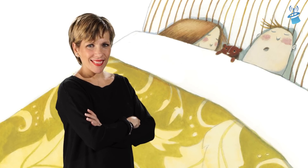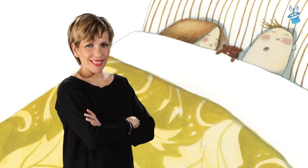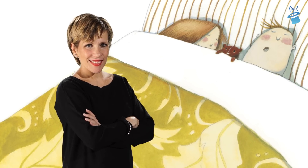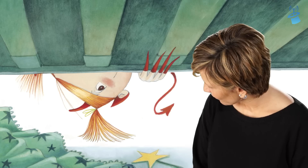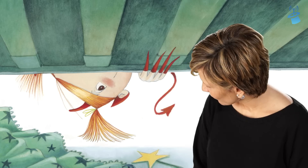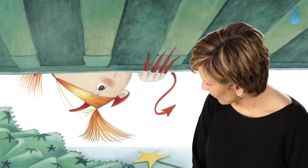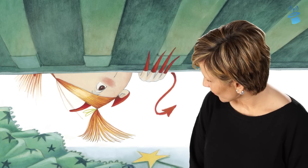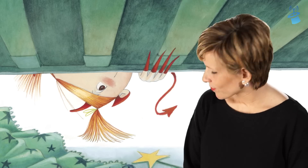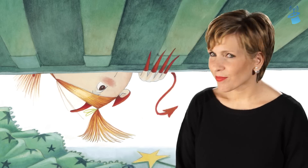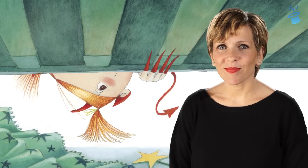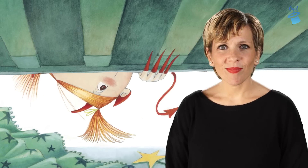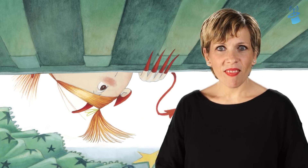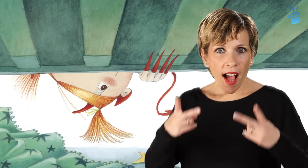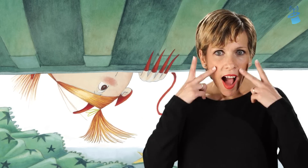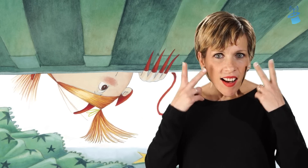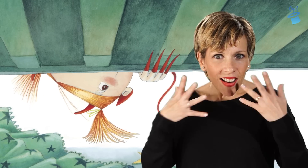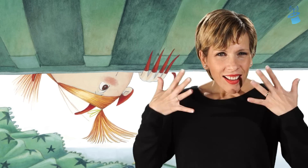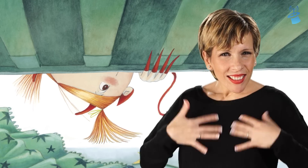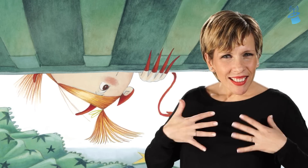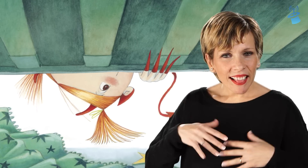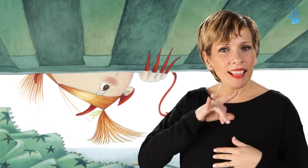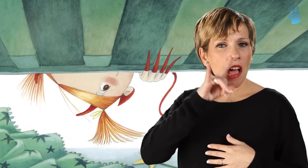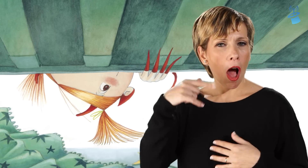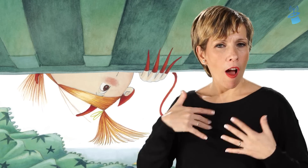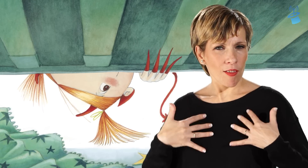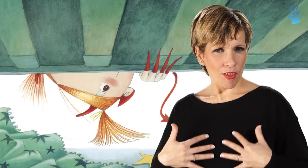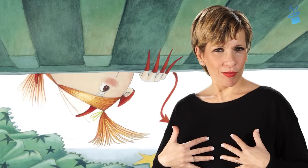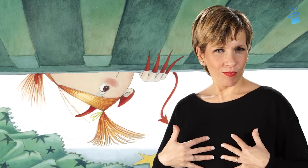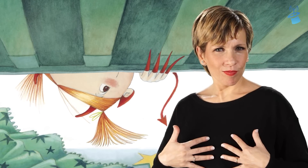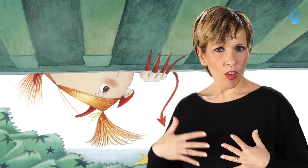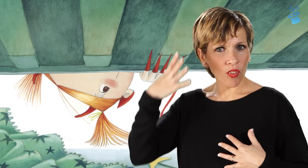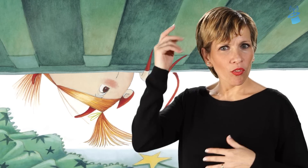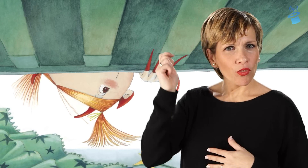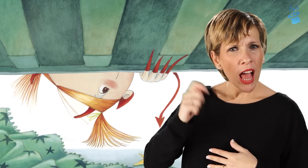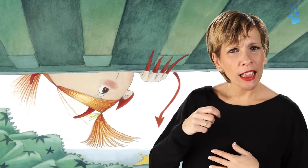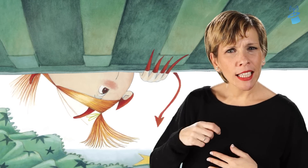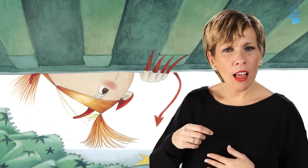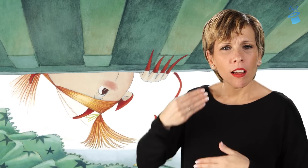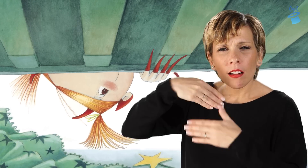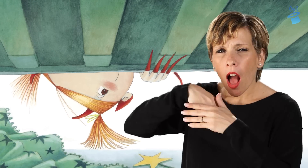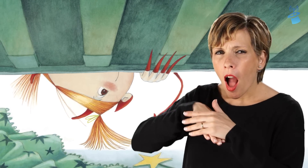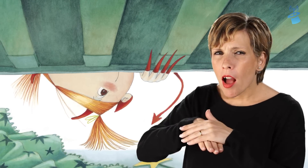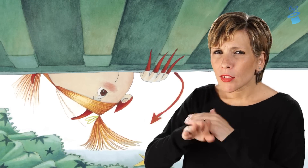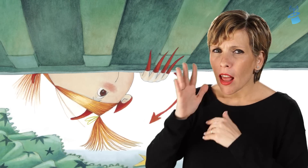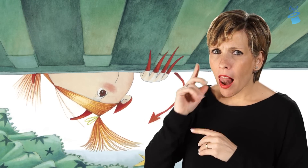A Carnevale mi vestirò da diavoletto e il costume da fatina lo